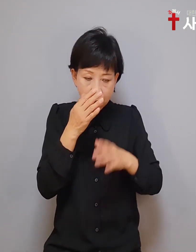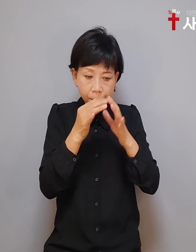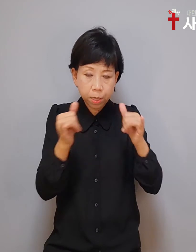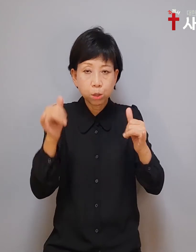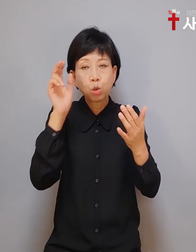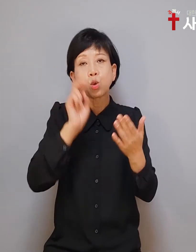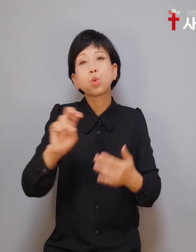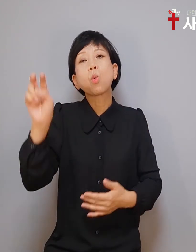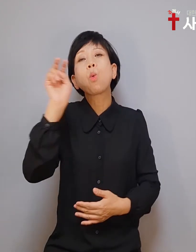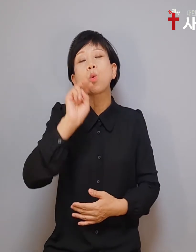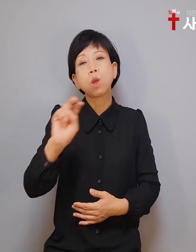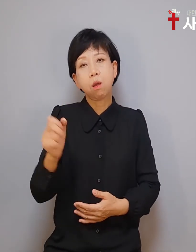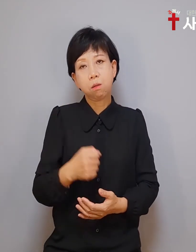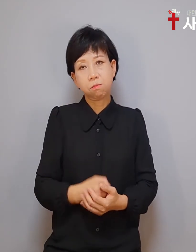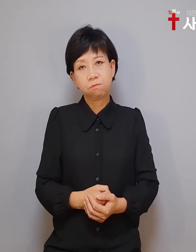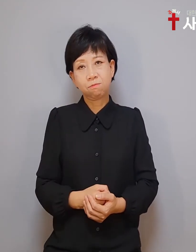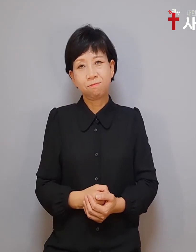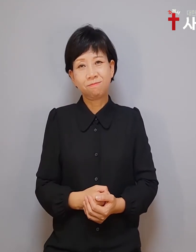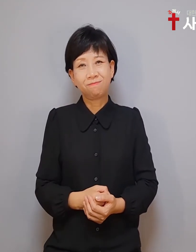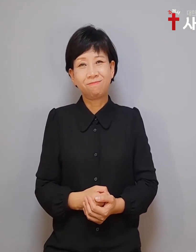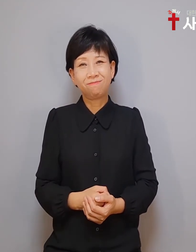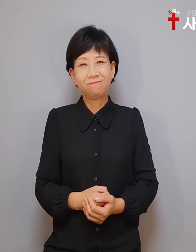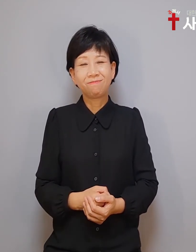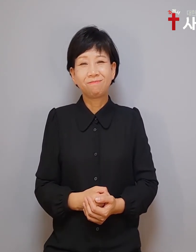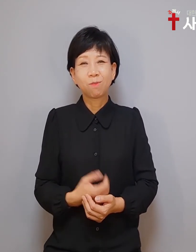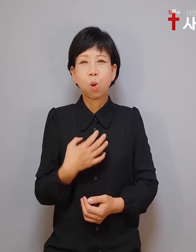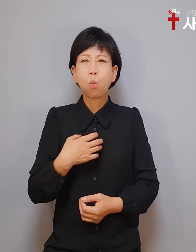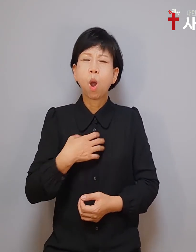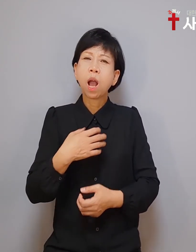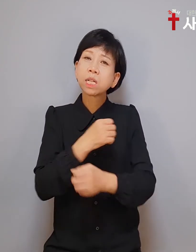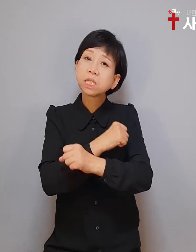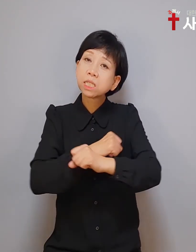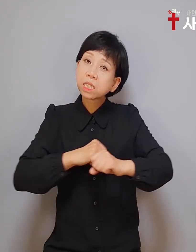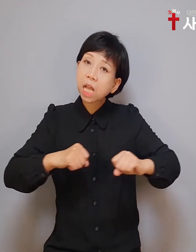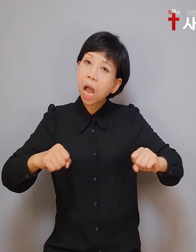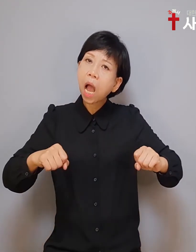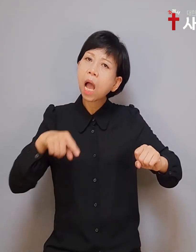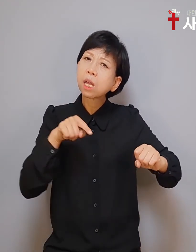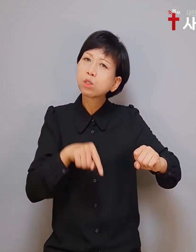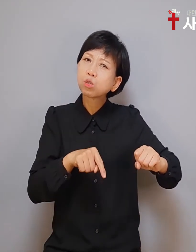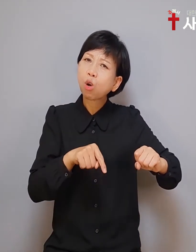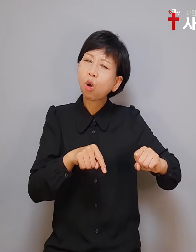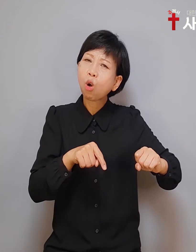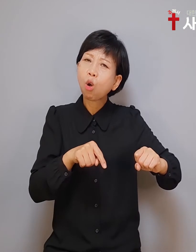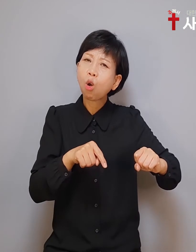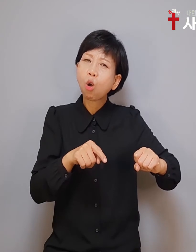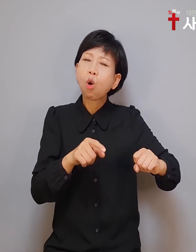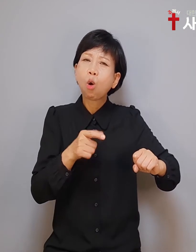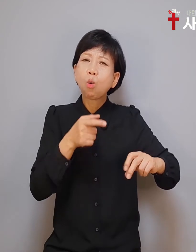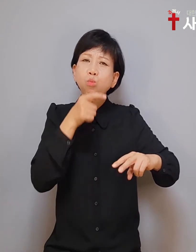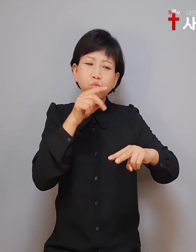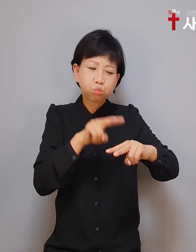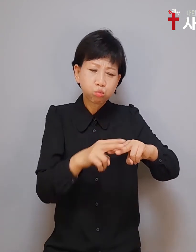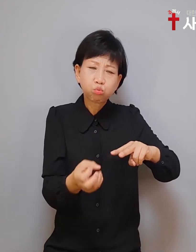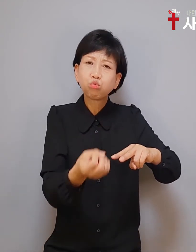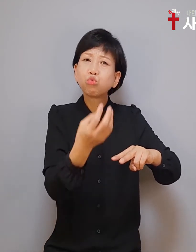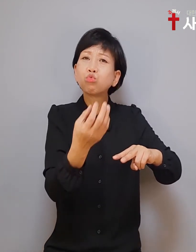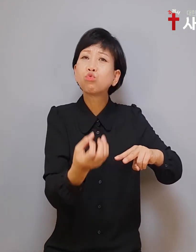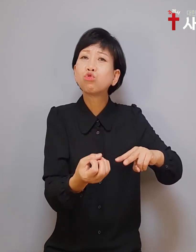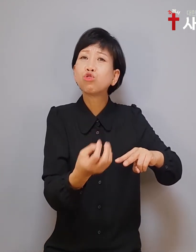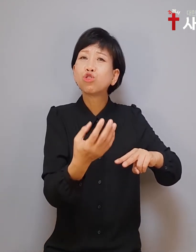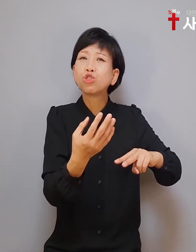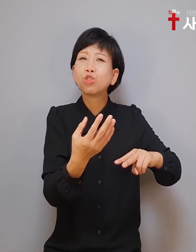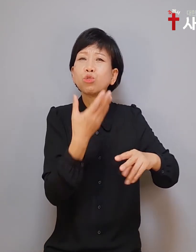거예요. 여러분, 이게 얼마나 광야에서는 축복된 자리입니까? 물을